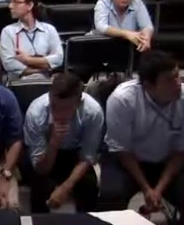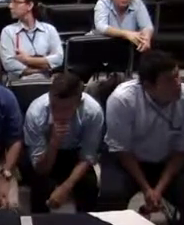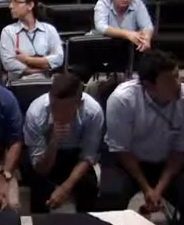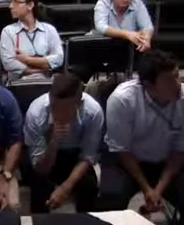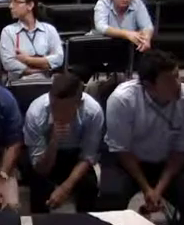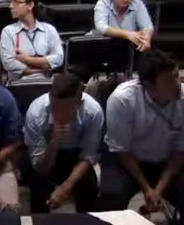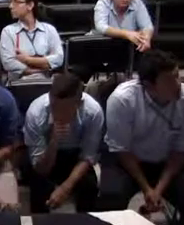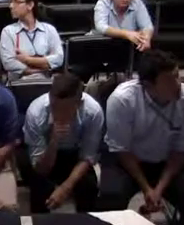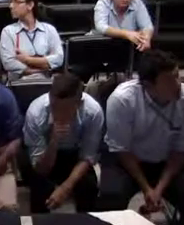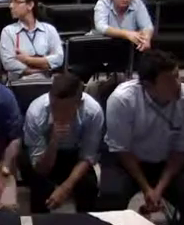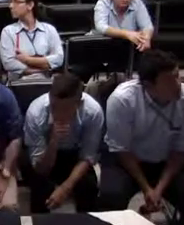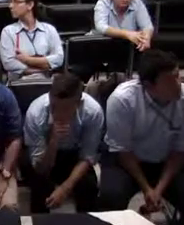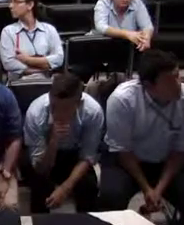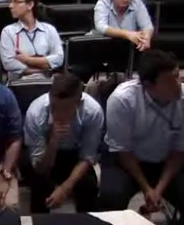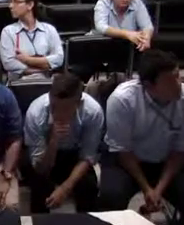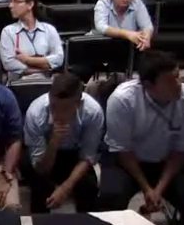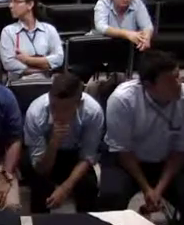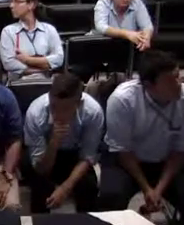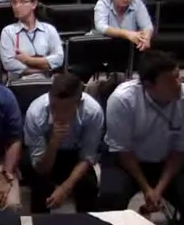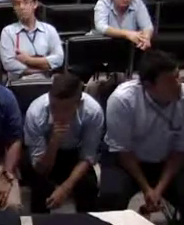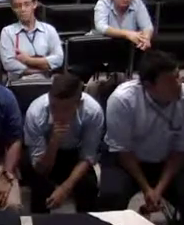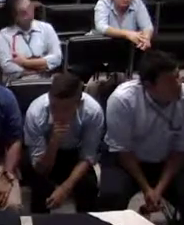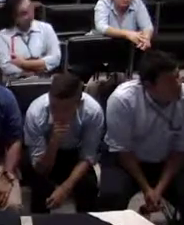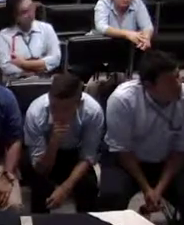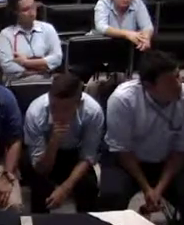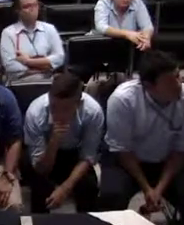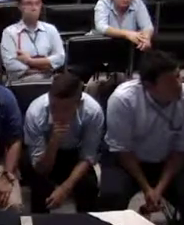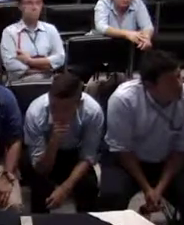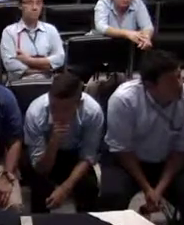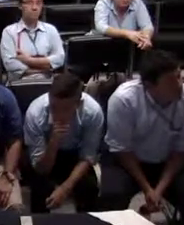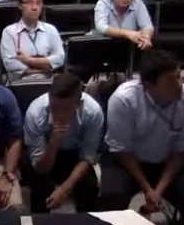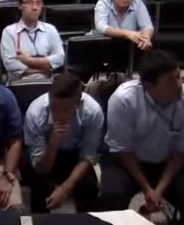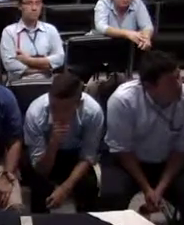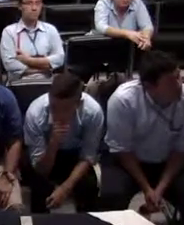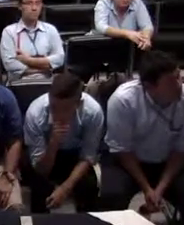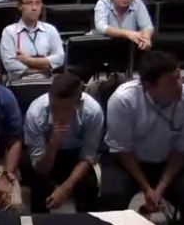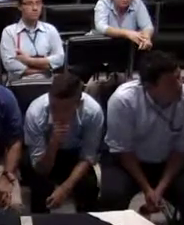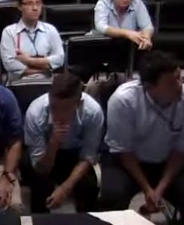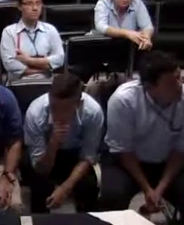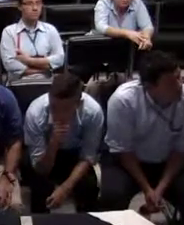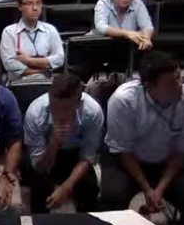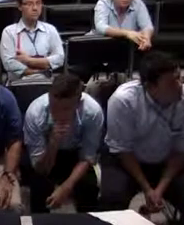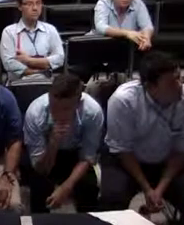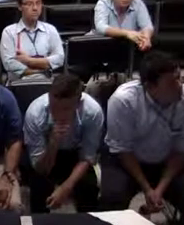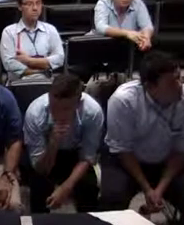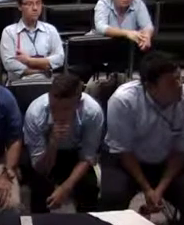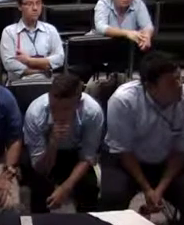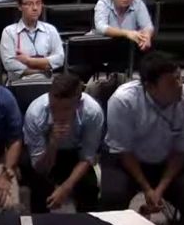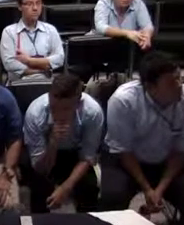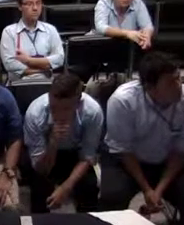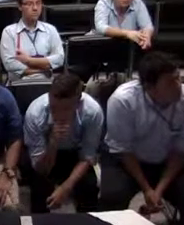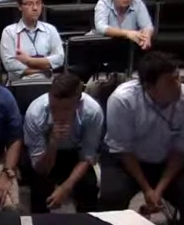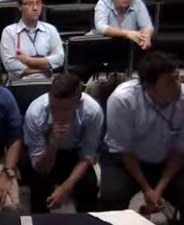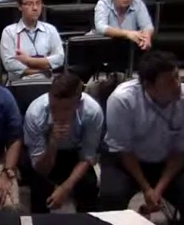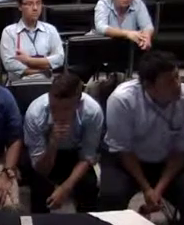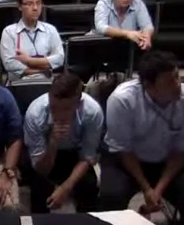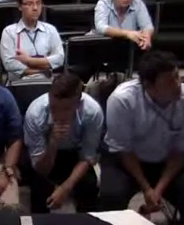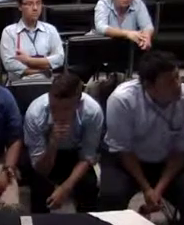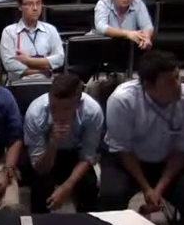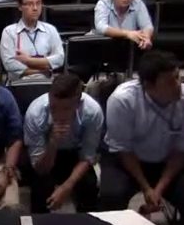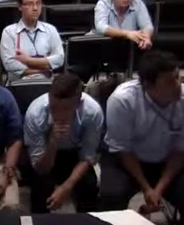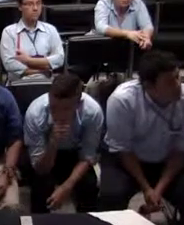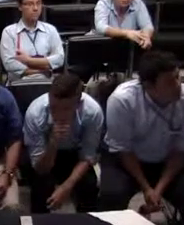están en la expectativa, están muy pendientes de lo que ustedes nos entregan. Queremos felicitar por esta videoconferencia, pero también